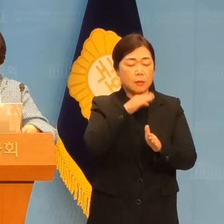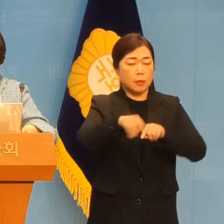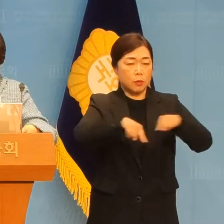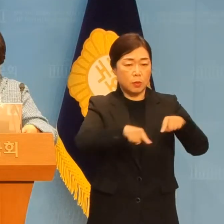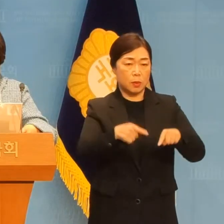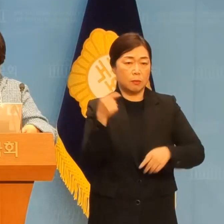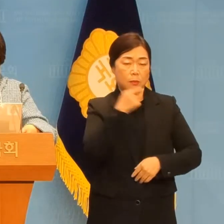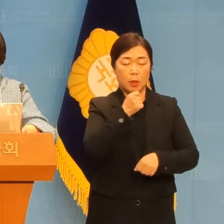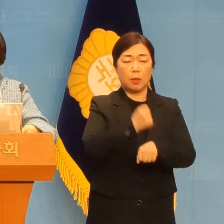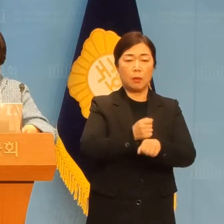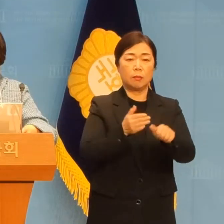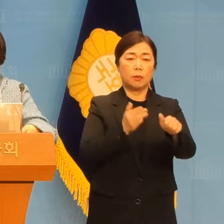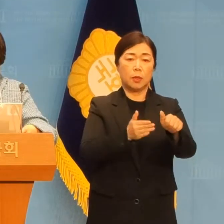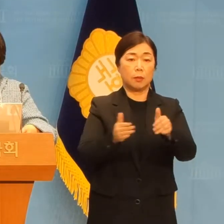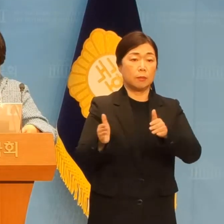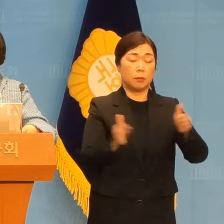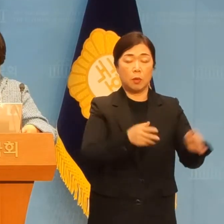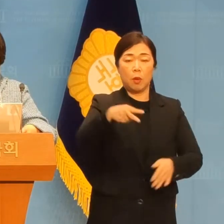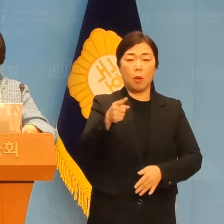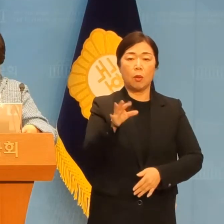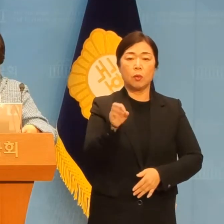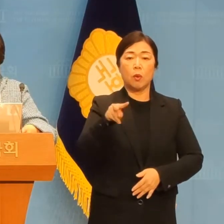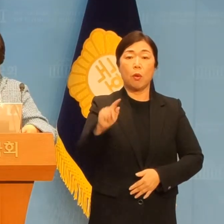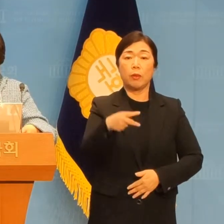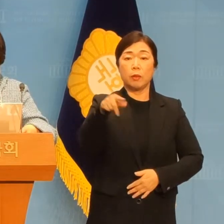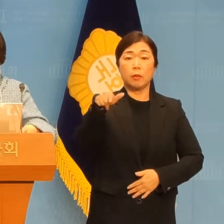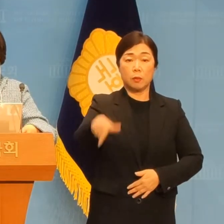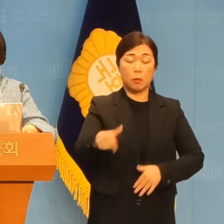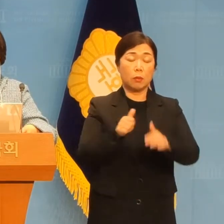합니다. 송원석 원내대표는